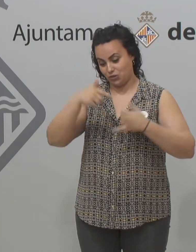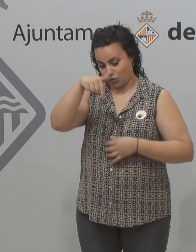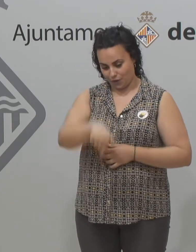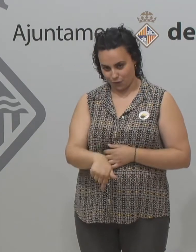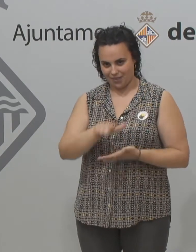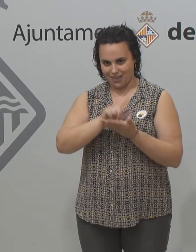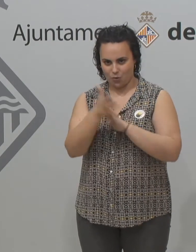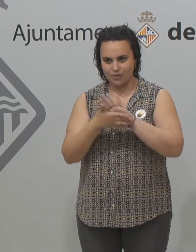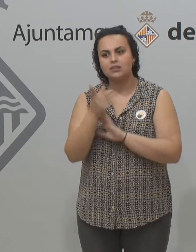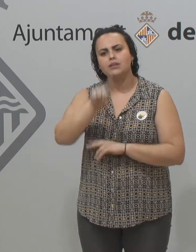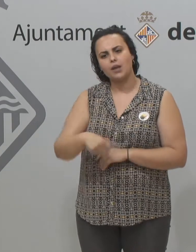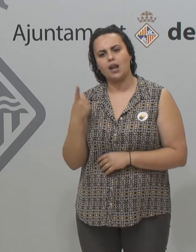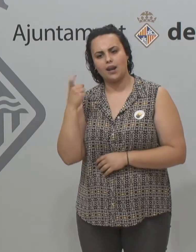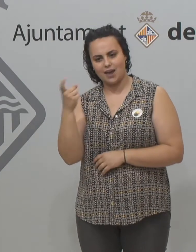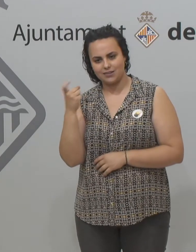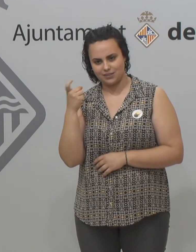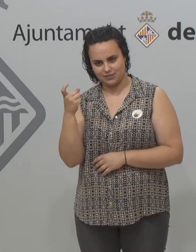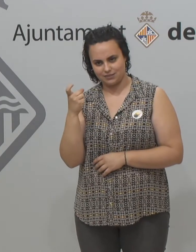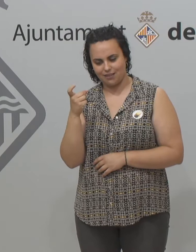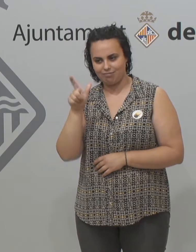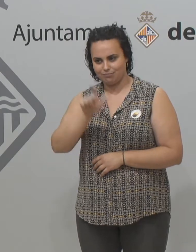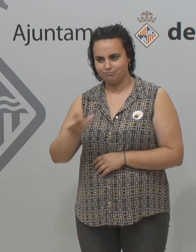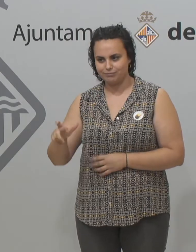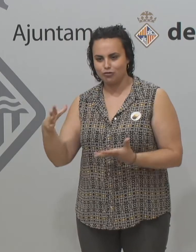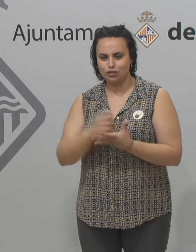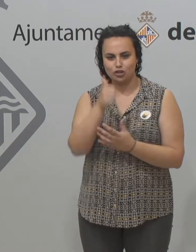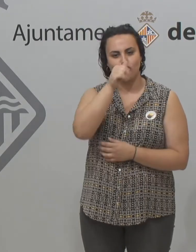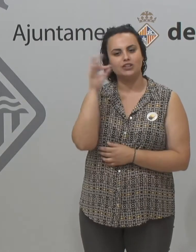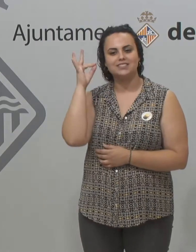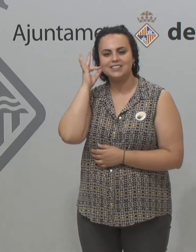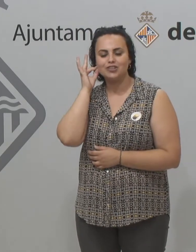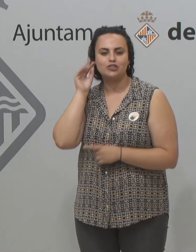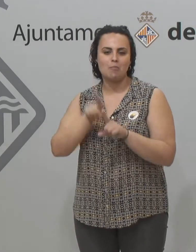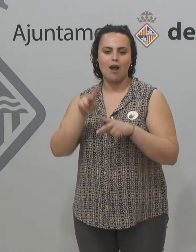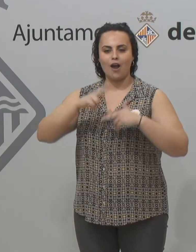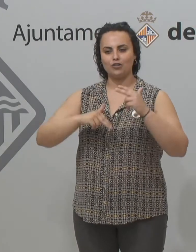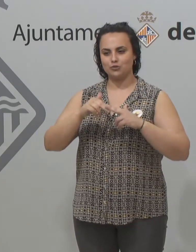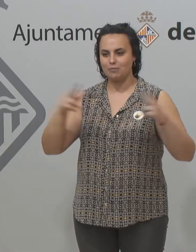avui i a la necessitat de que entre totes i tots construïm una societat on les